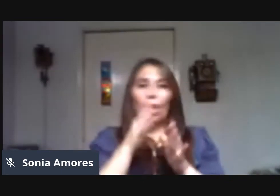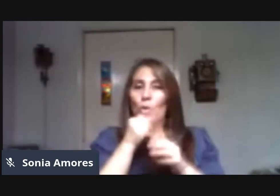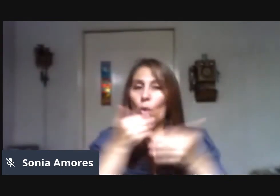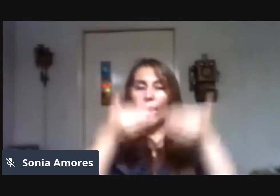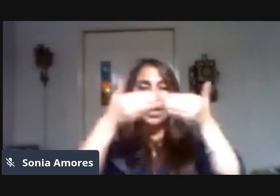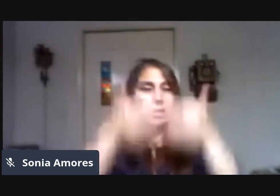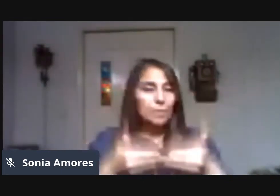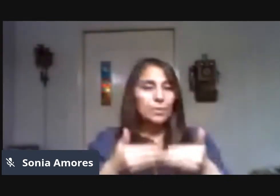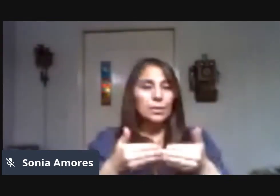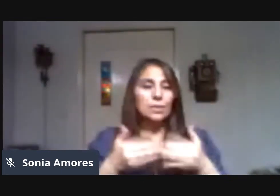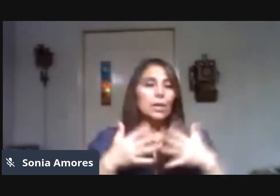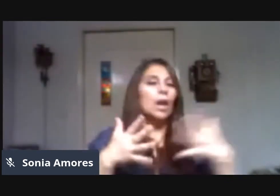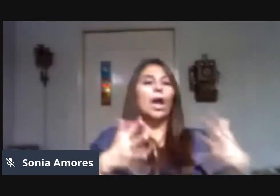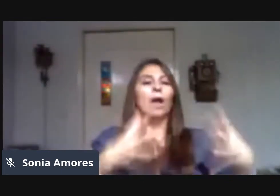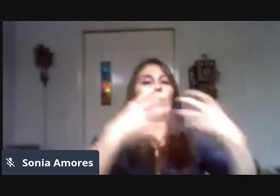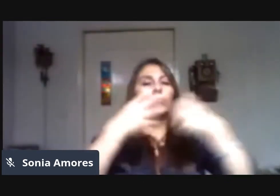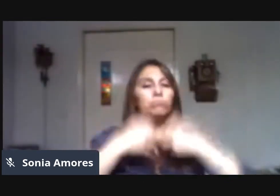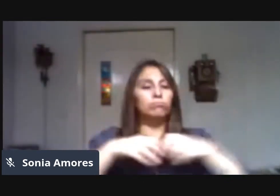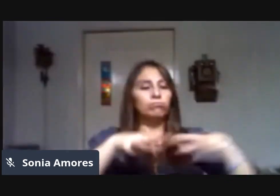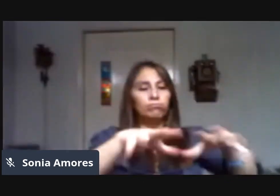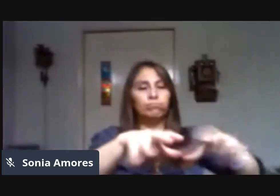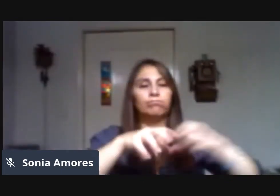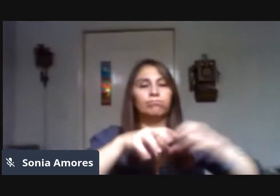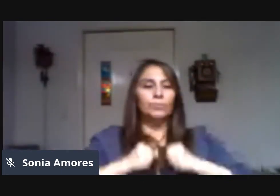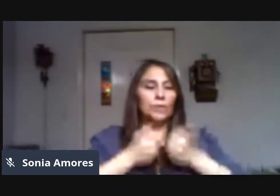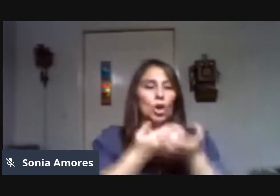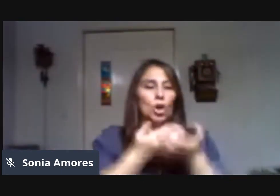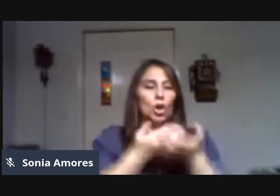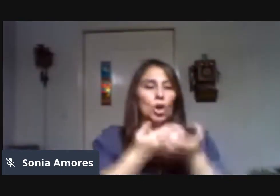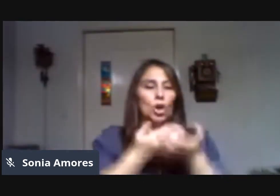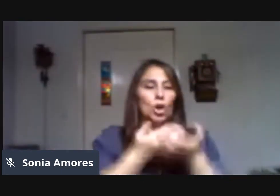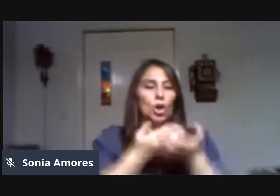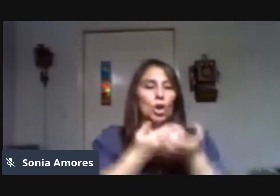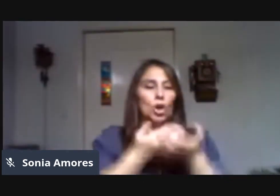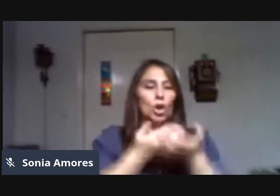apropiación de los bienes de todos, es decir, los bienes ambientales.